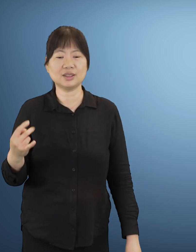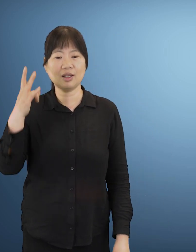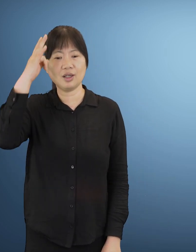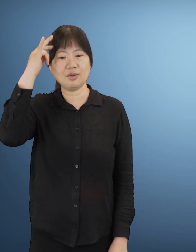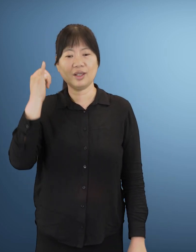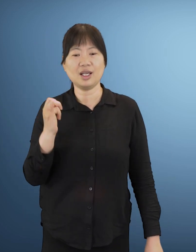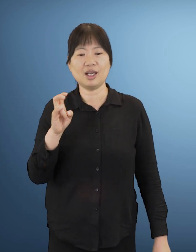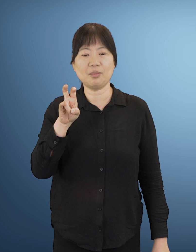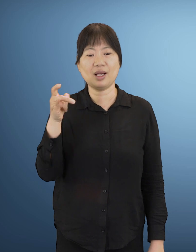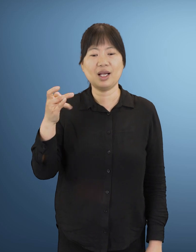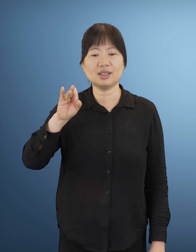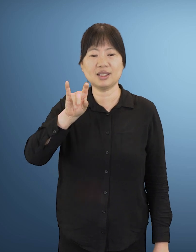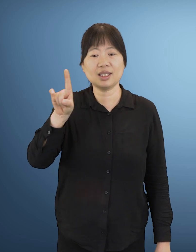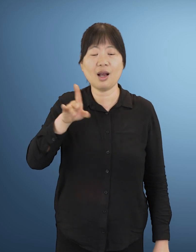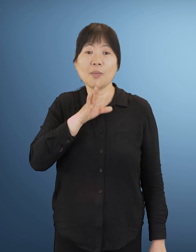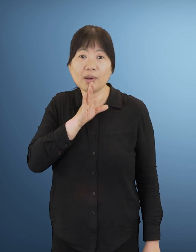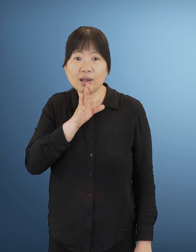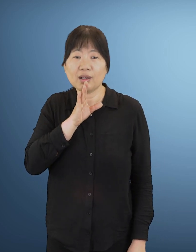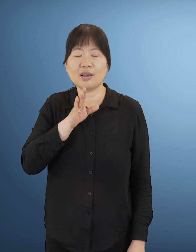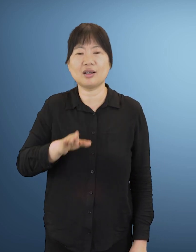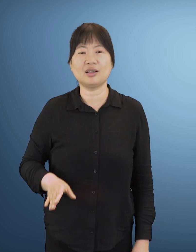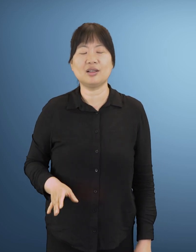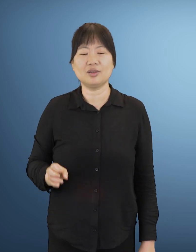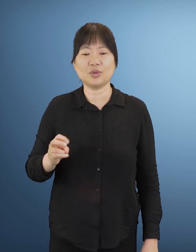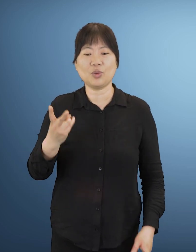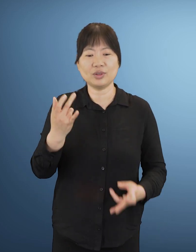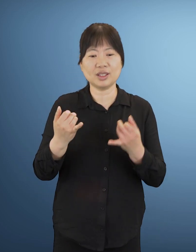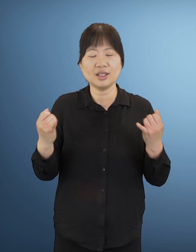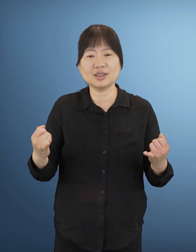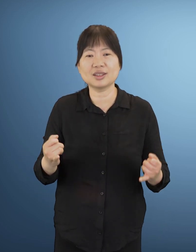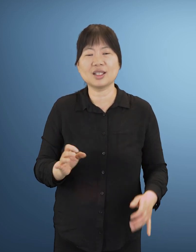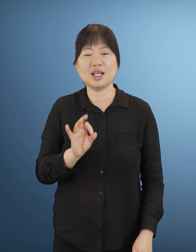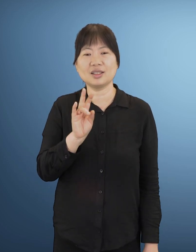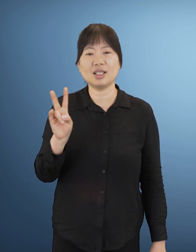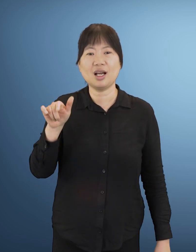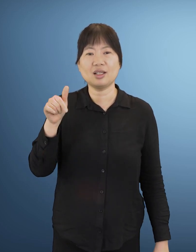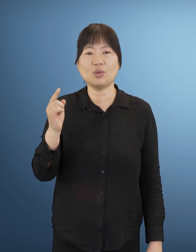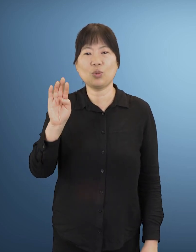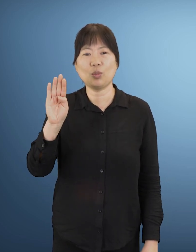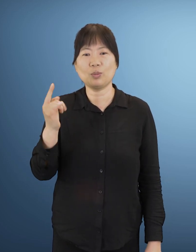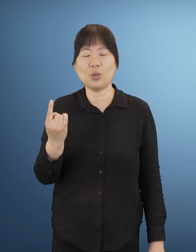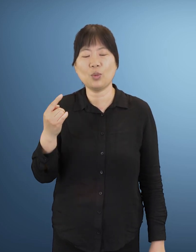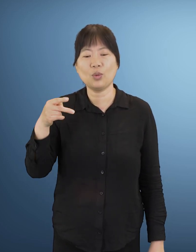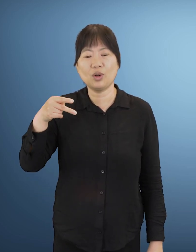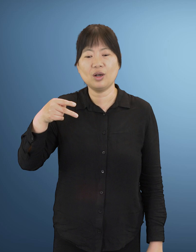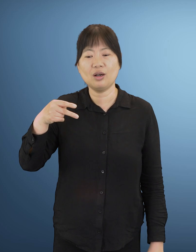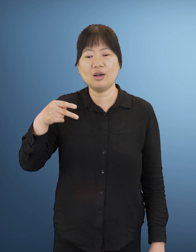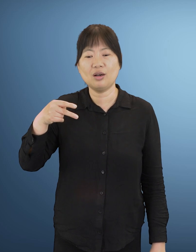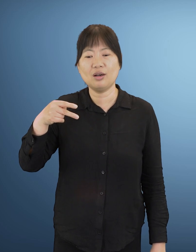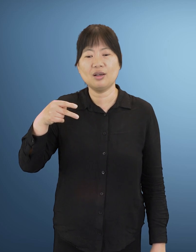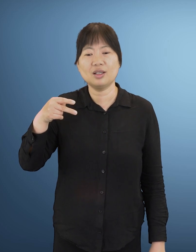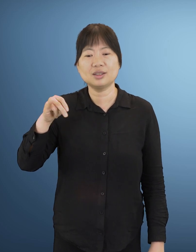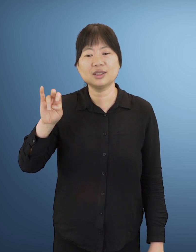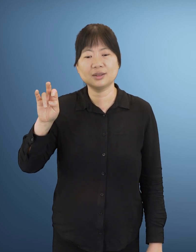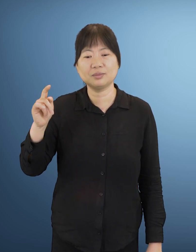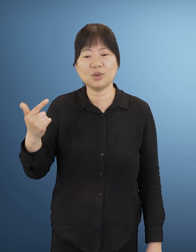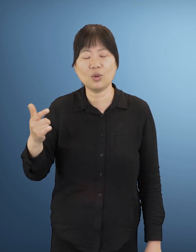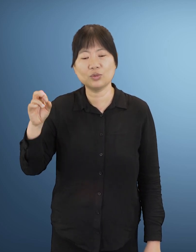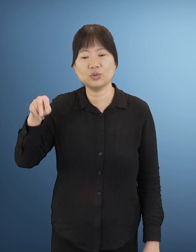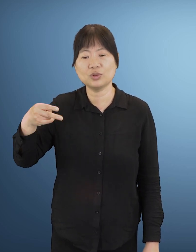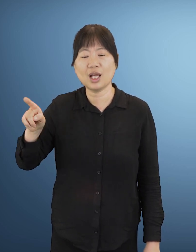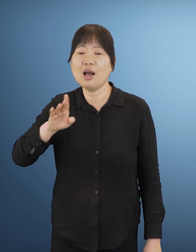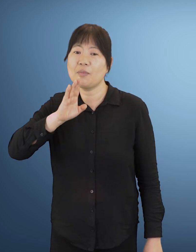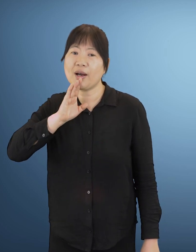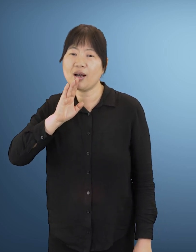마리아 맞지? 그리고 그 형제들은 야고보, 요셉, 시몬, 유다라 하지 않느냐? 그